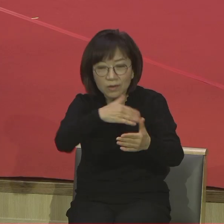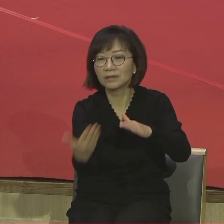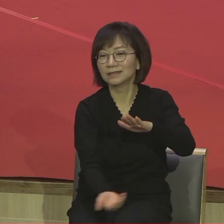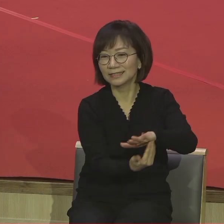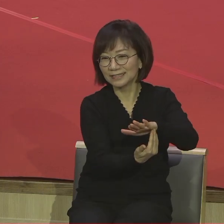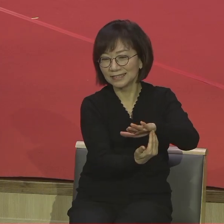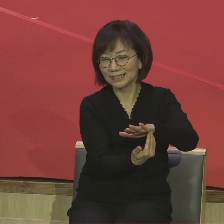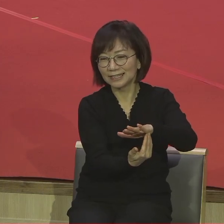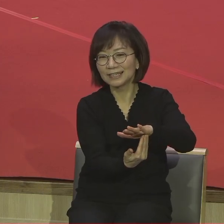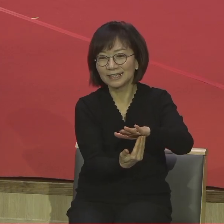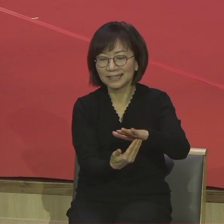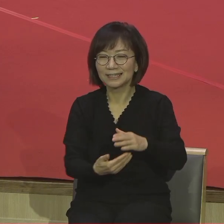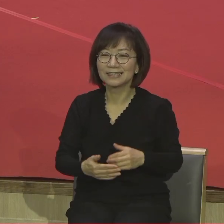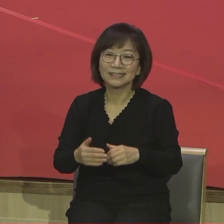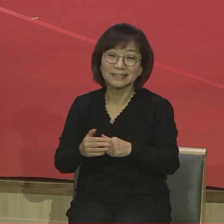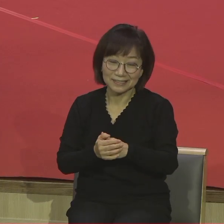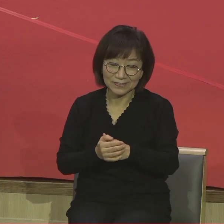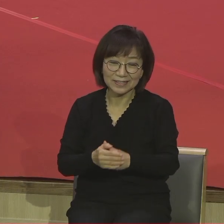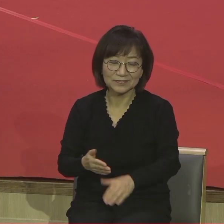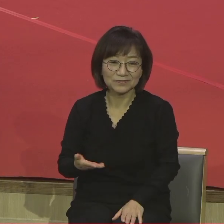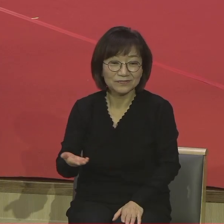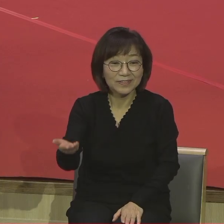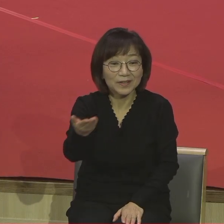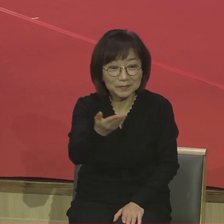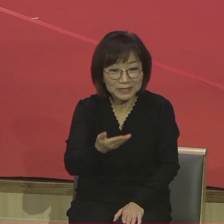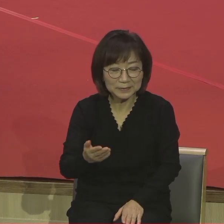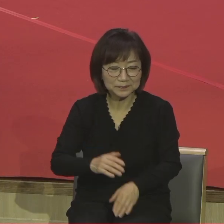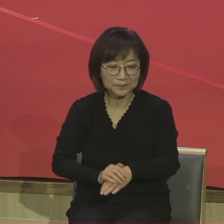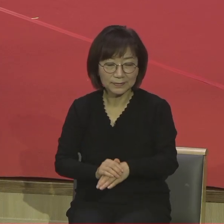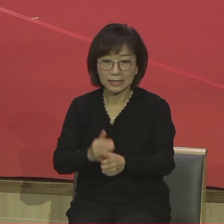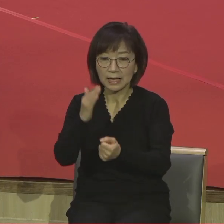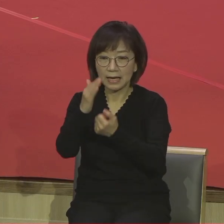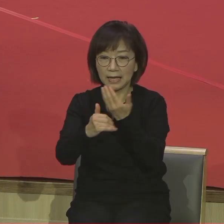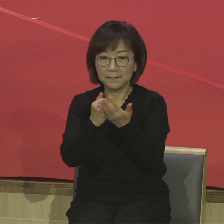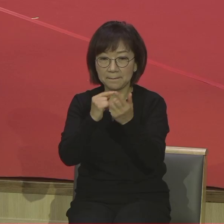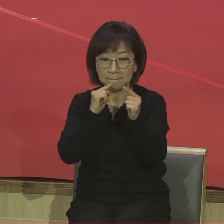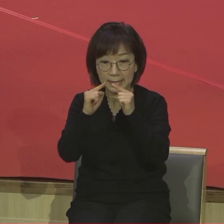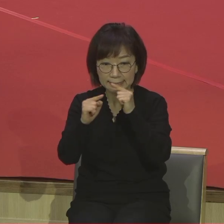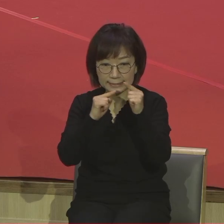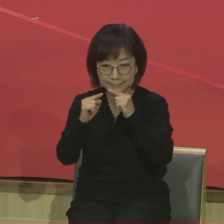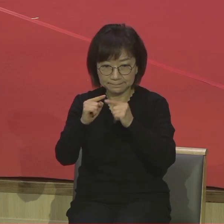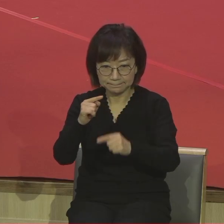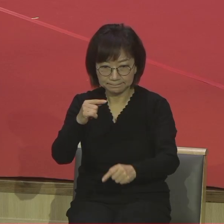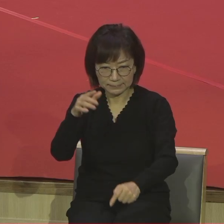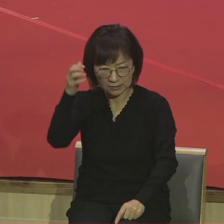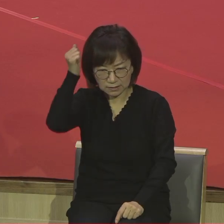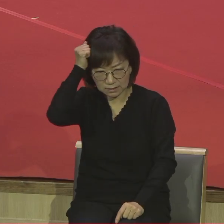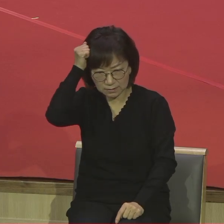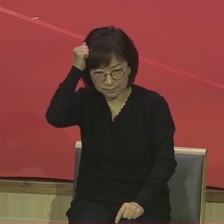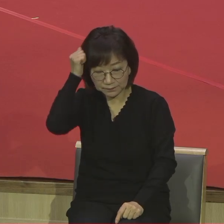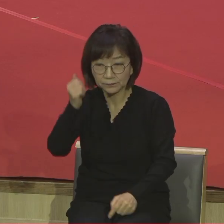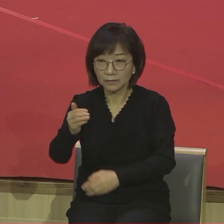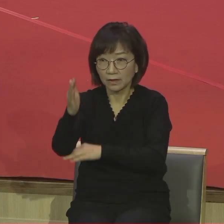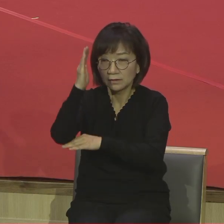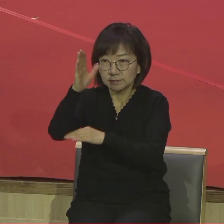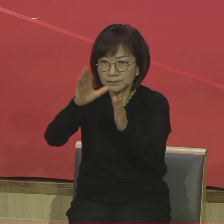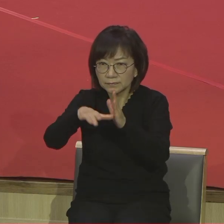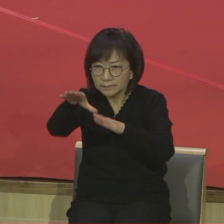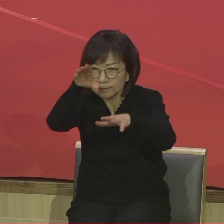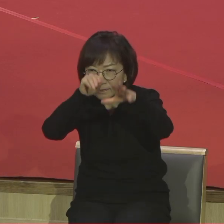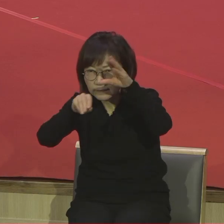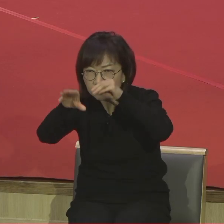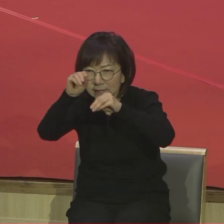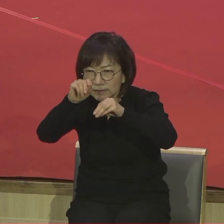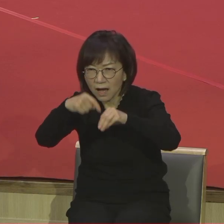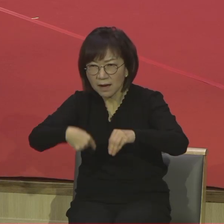하려고 하거든 다른 거 잡지 말고 하나님 말씀을 예배를 통하여 내게 부딪히는 그 말씀을